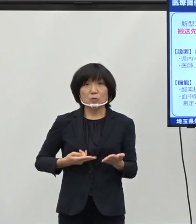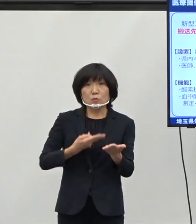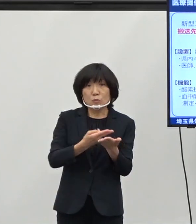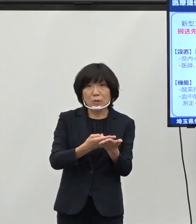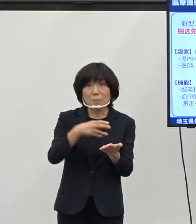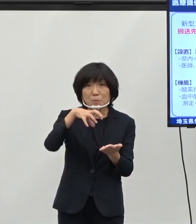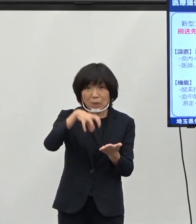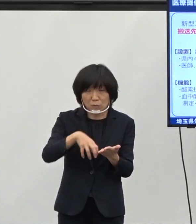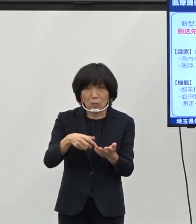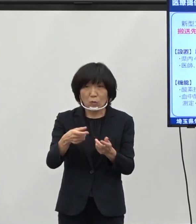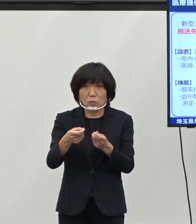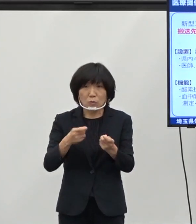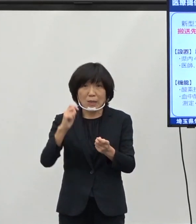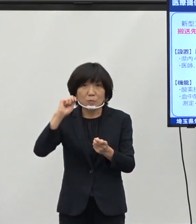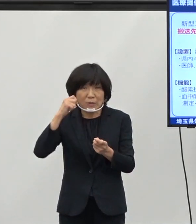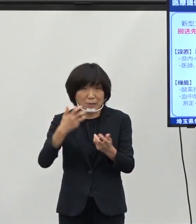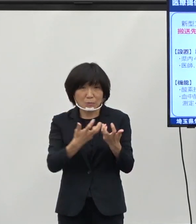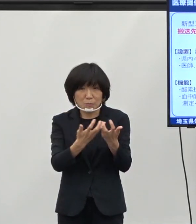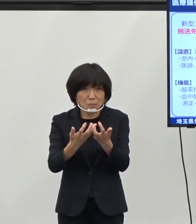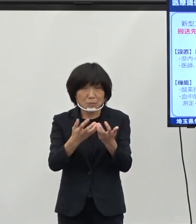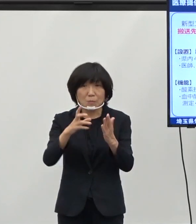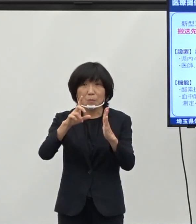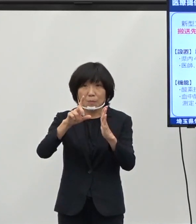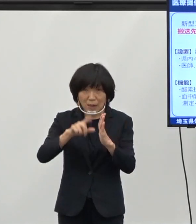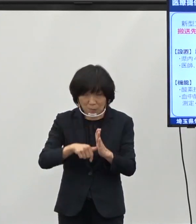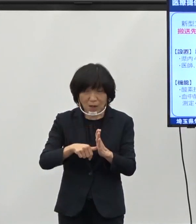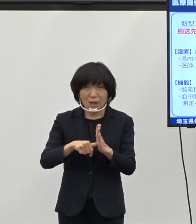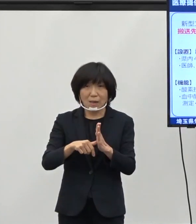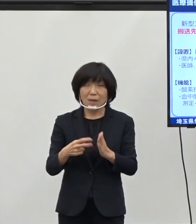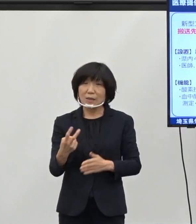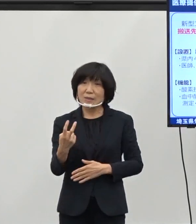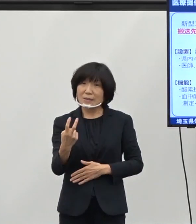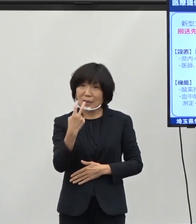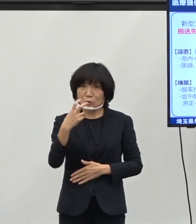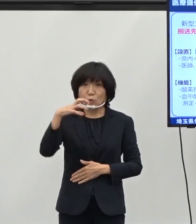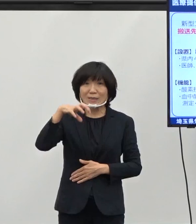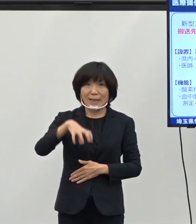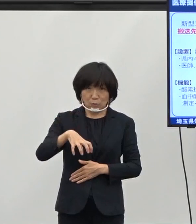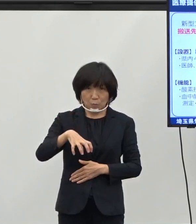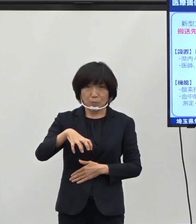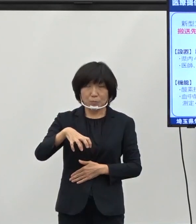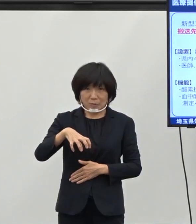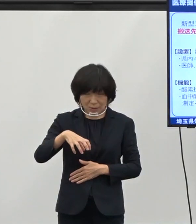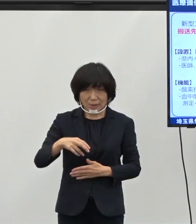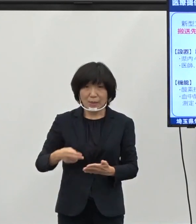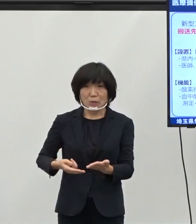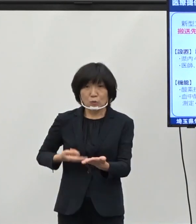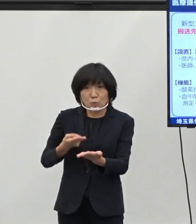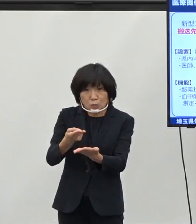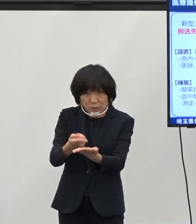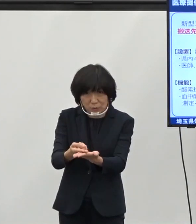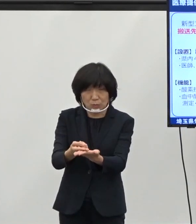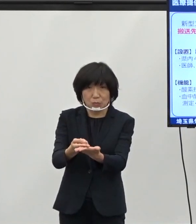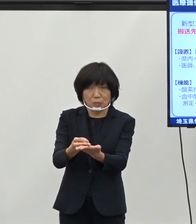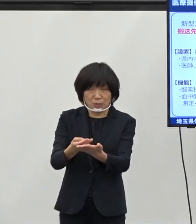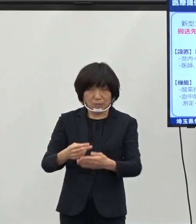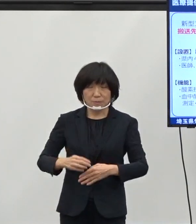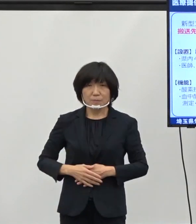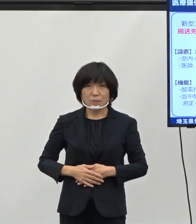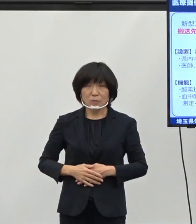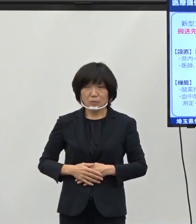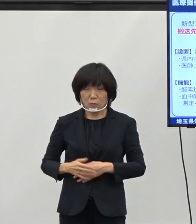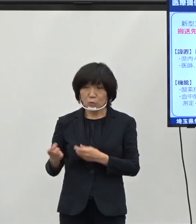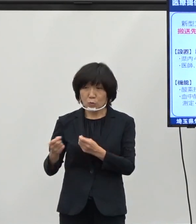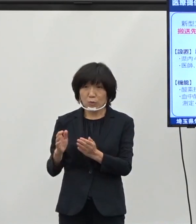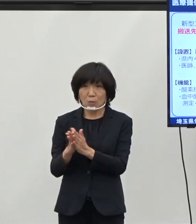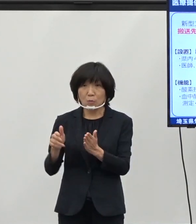院先の調整がつかない場合には酸素ステーションに入っていただくために調整本